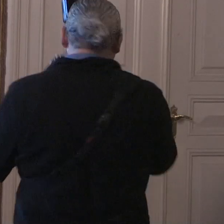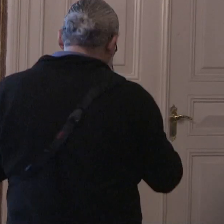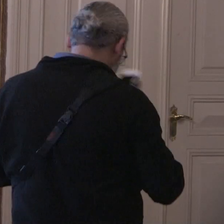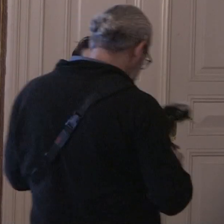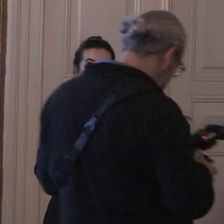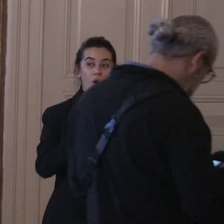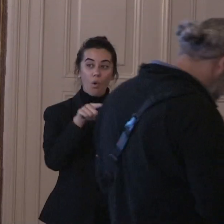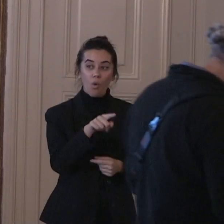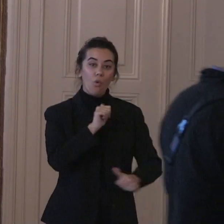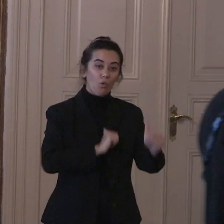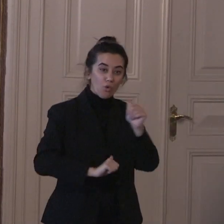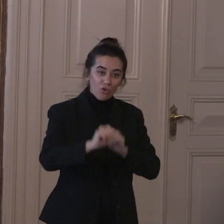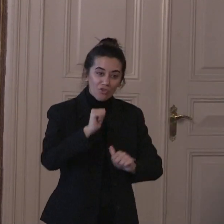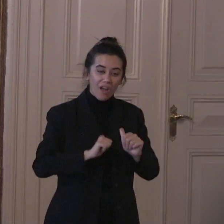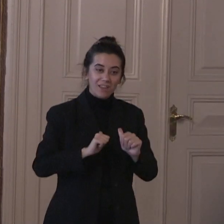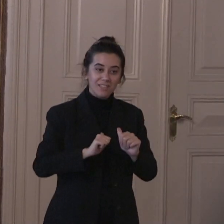üniversiteye